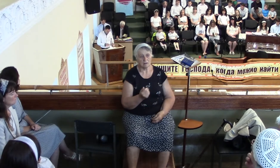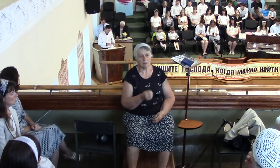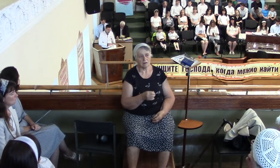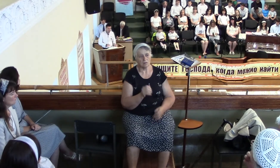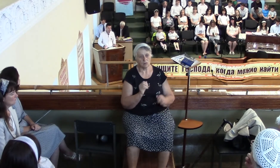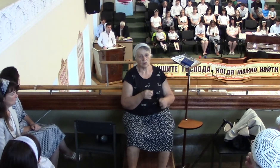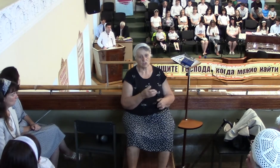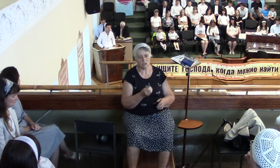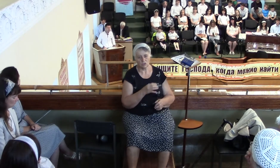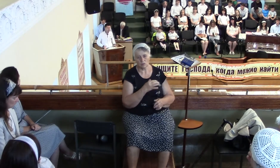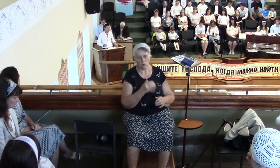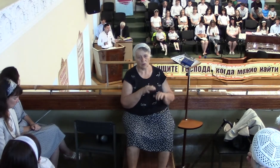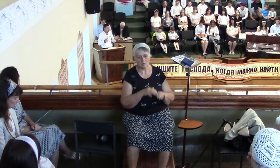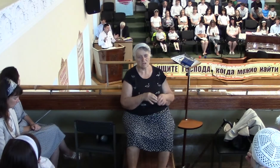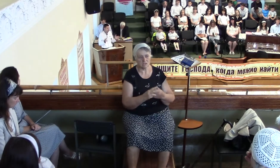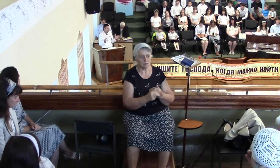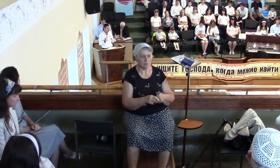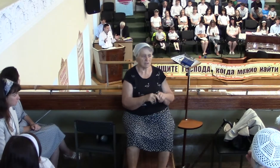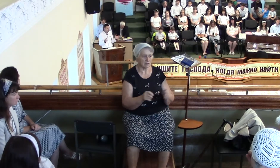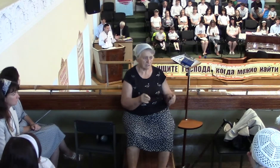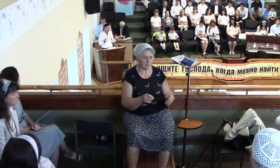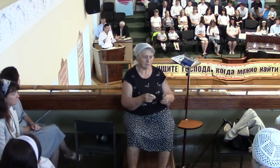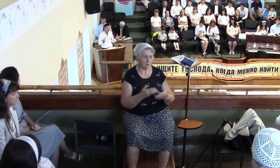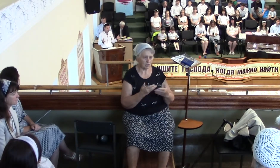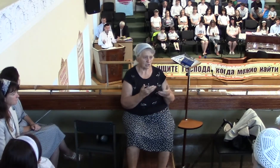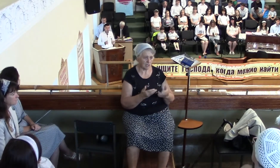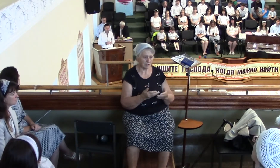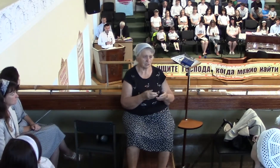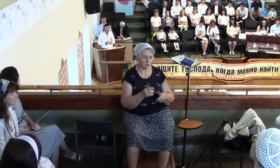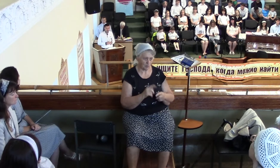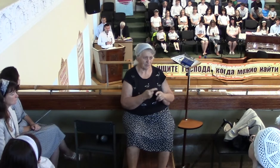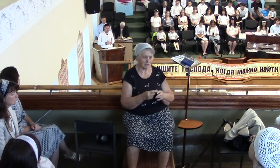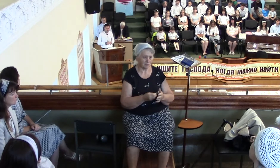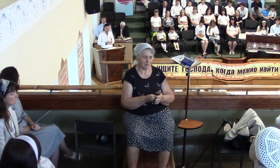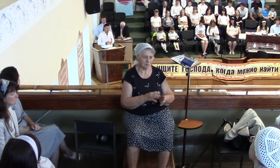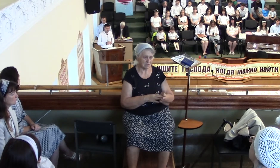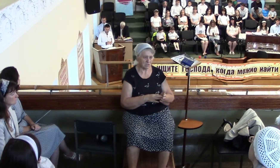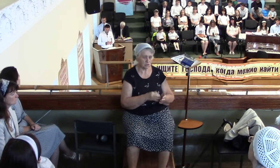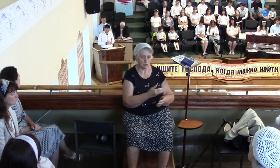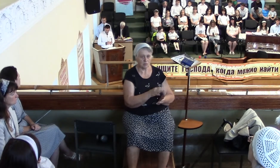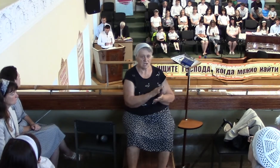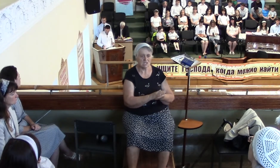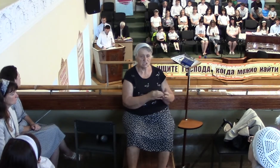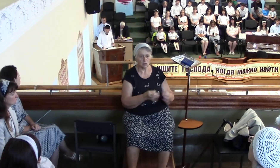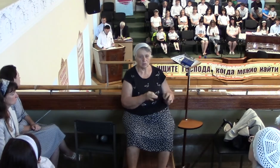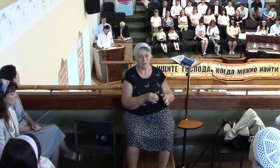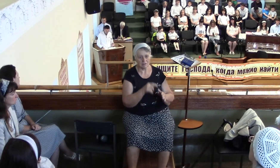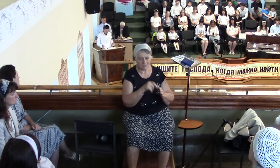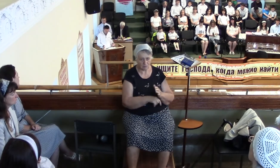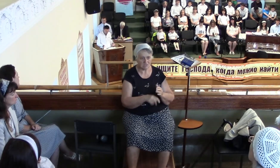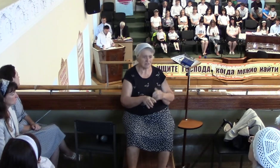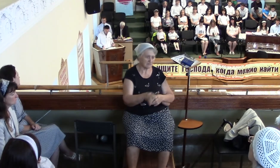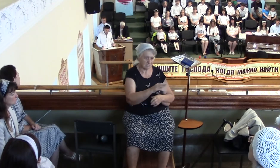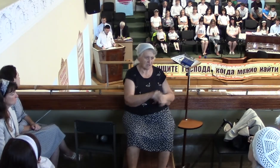еще открывать много текстов Писания, где сказано о том, что мы искуплены, но смысл остается один. Сами бы